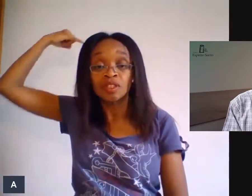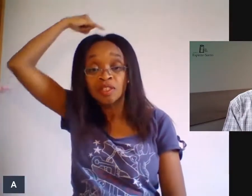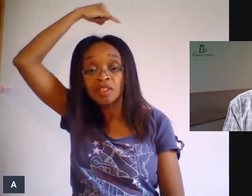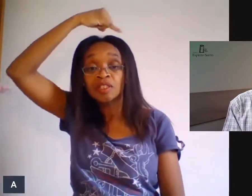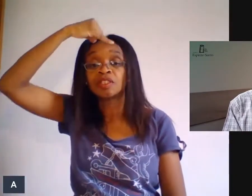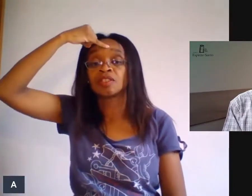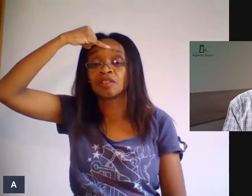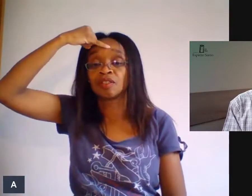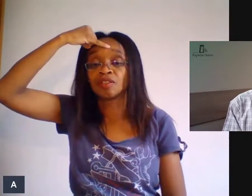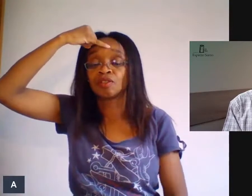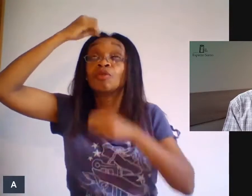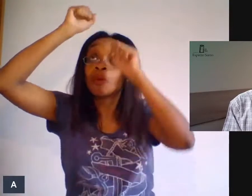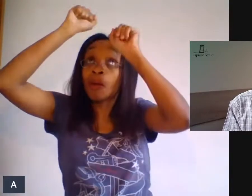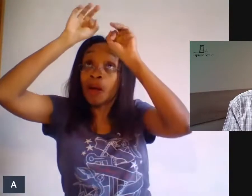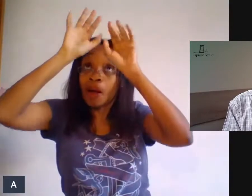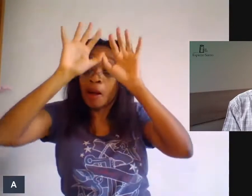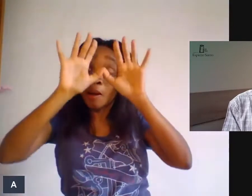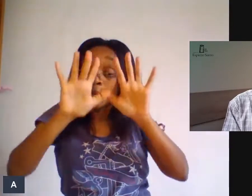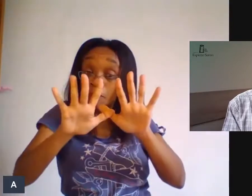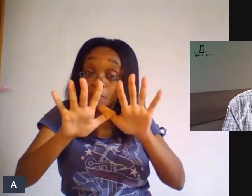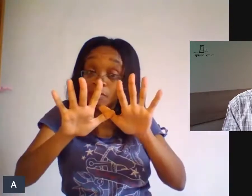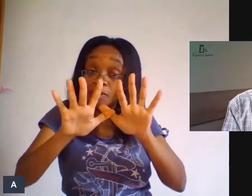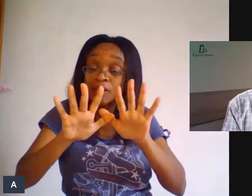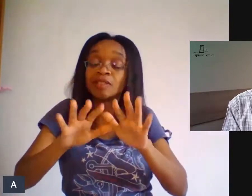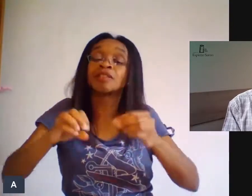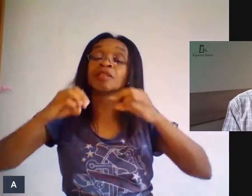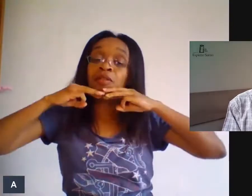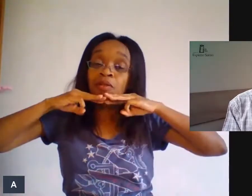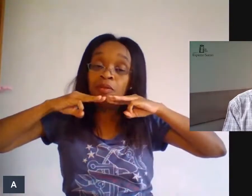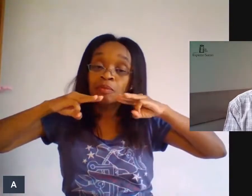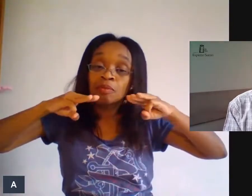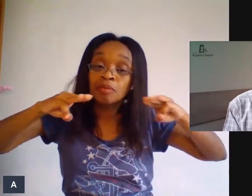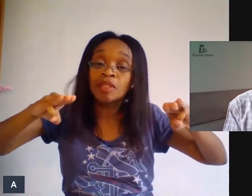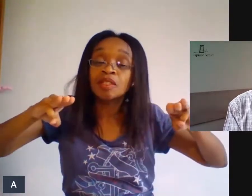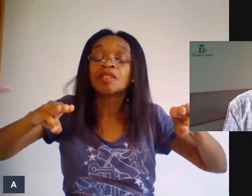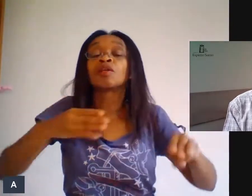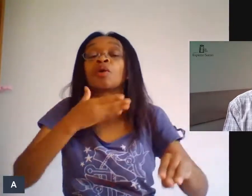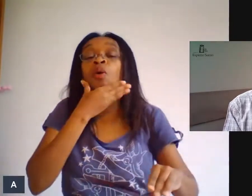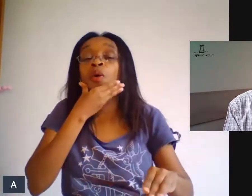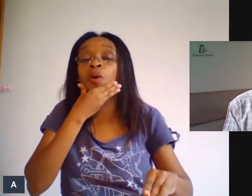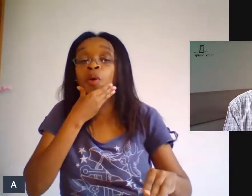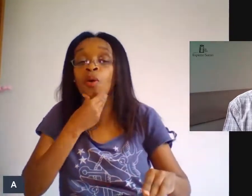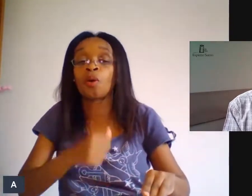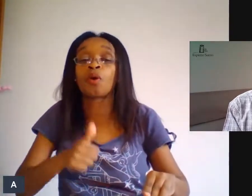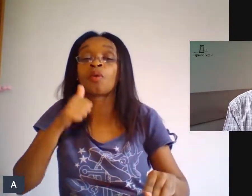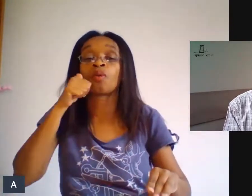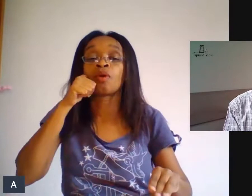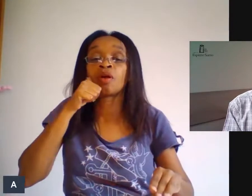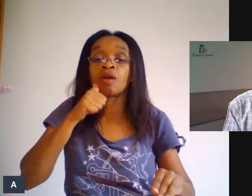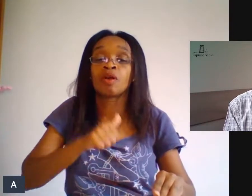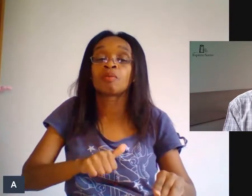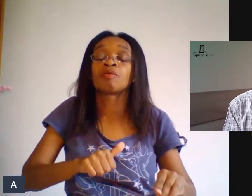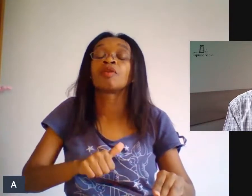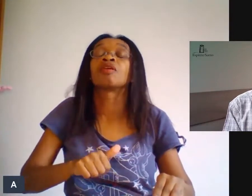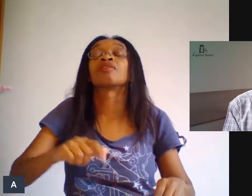graças correspondentes para a missão que recebem. Então, esse casamento